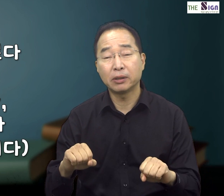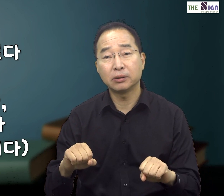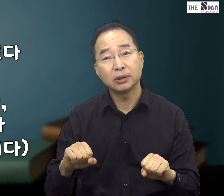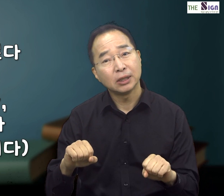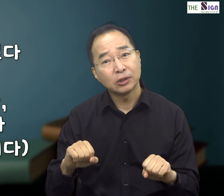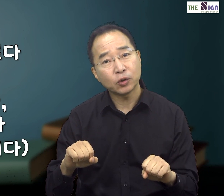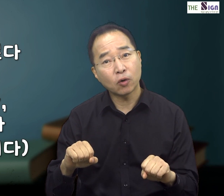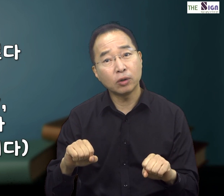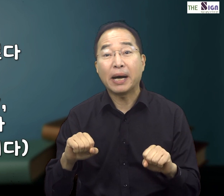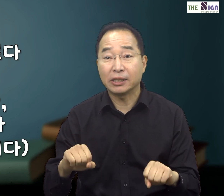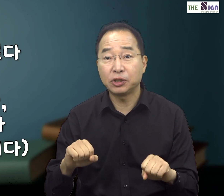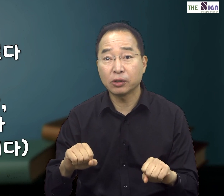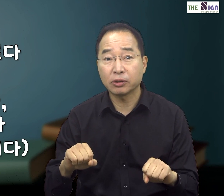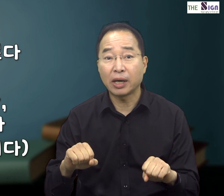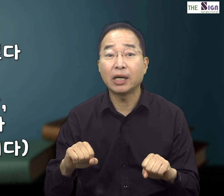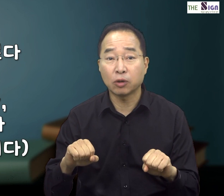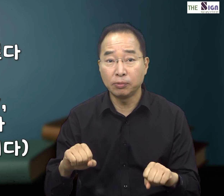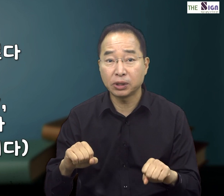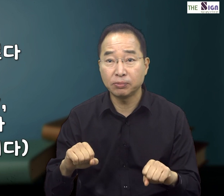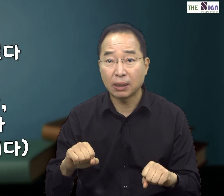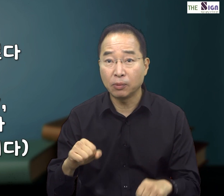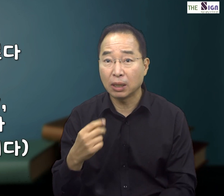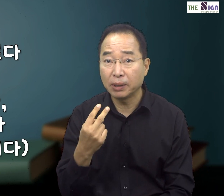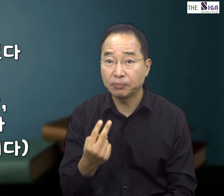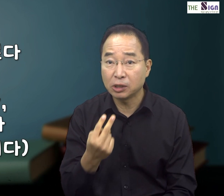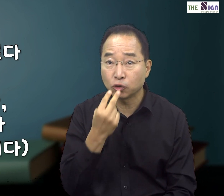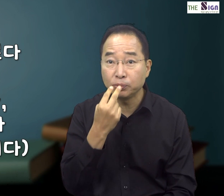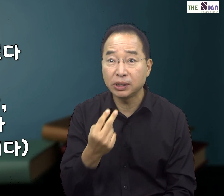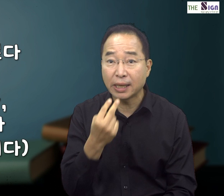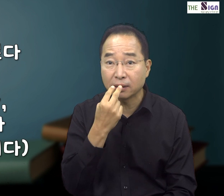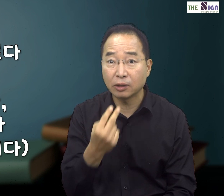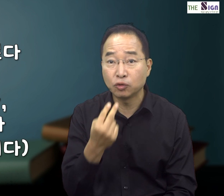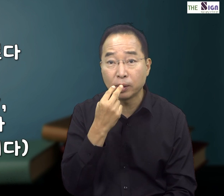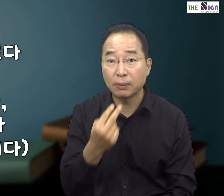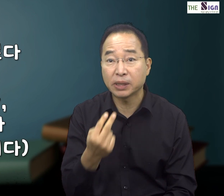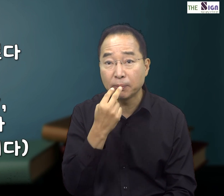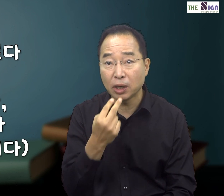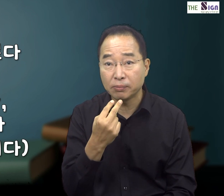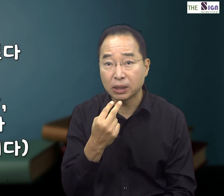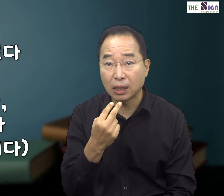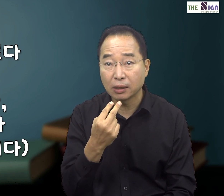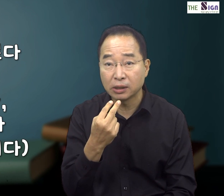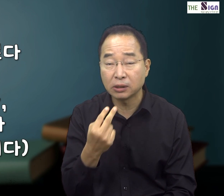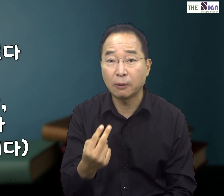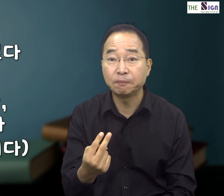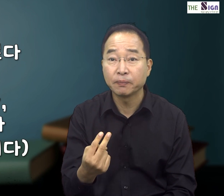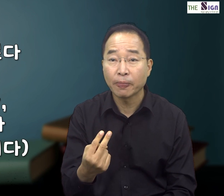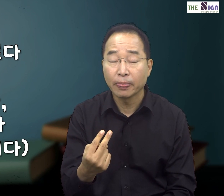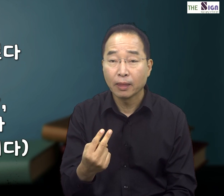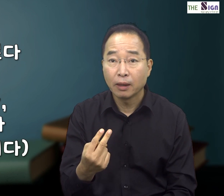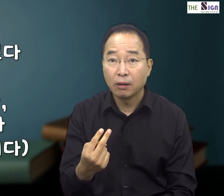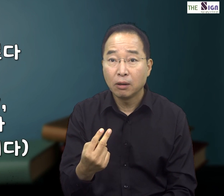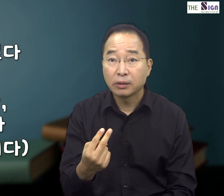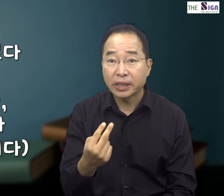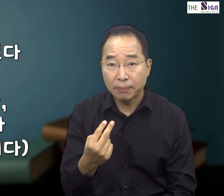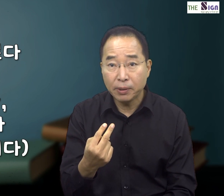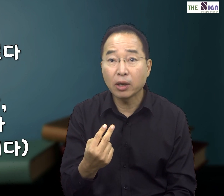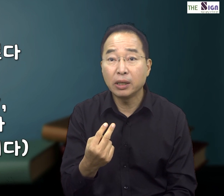하면은 조금 아쉬워서 하나를 더 붙입니다. 뭐냐면 이게 숨쉬다인데 두 번 하면 생명입니다. 그래서 생명의